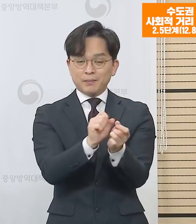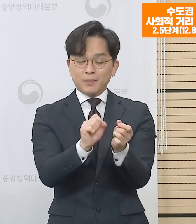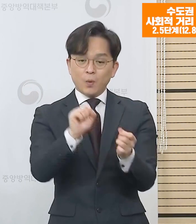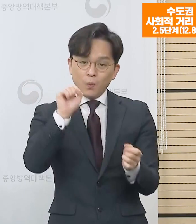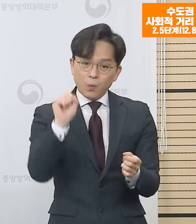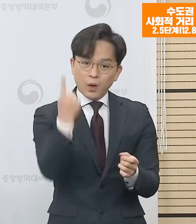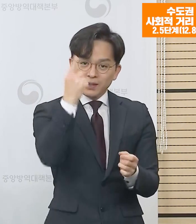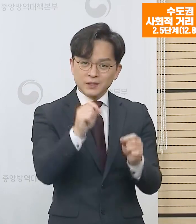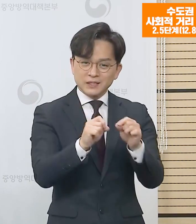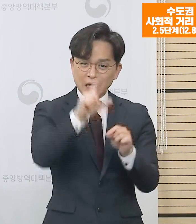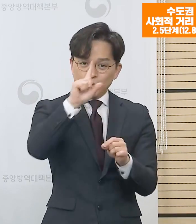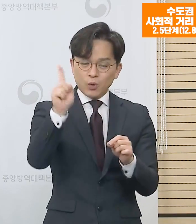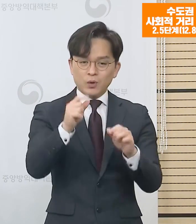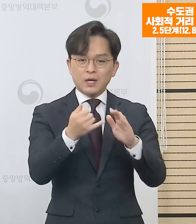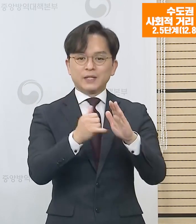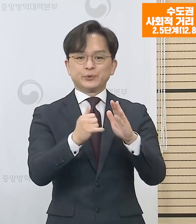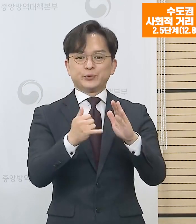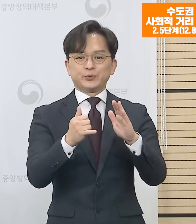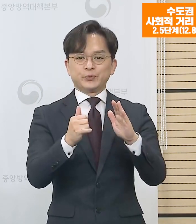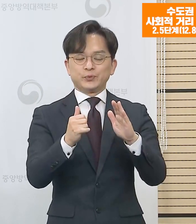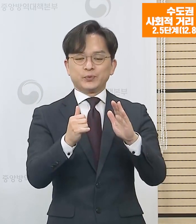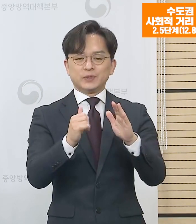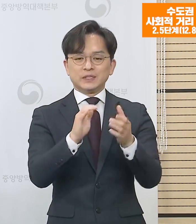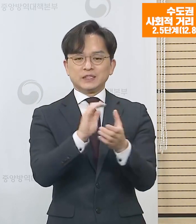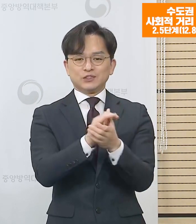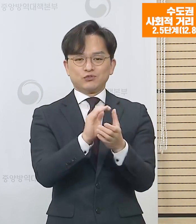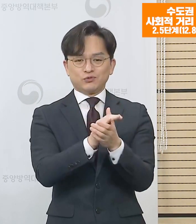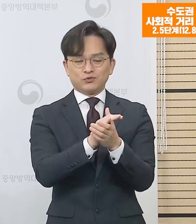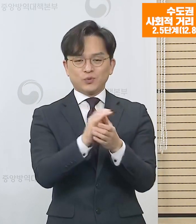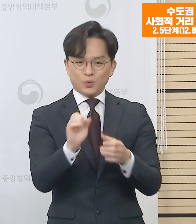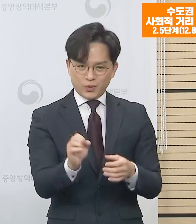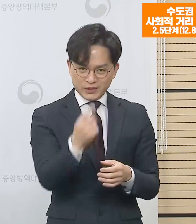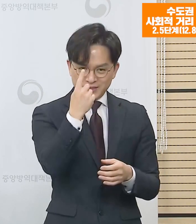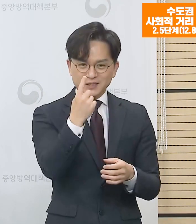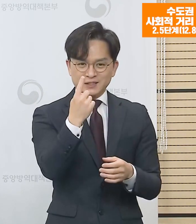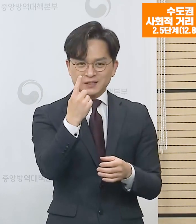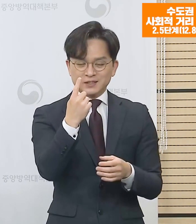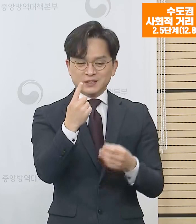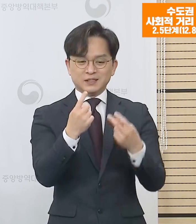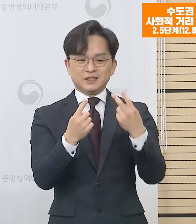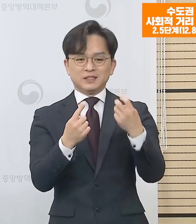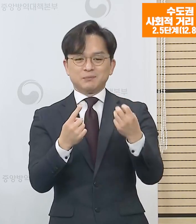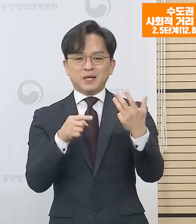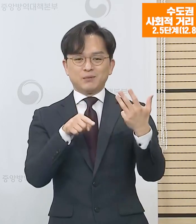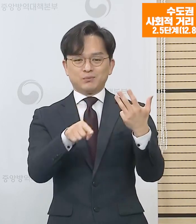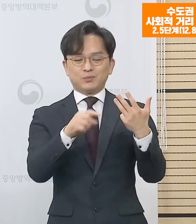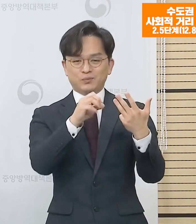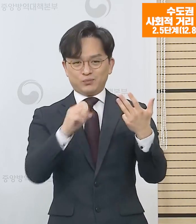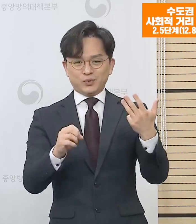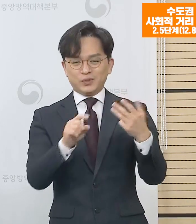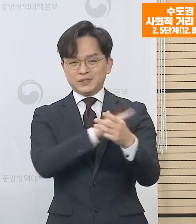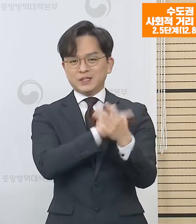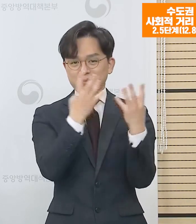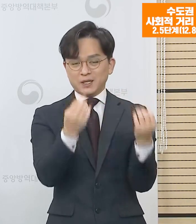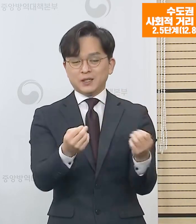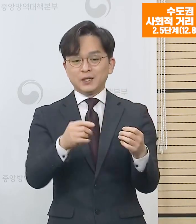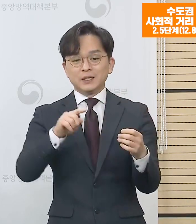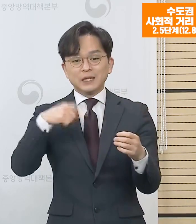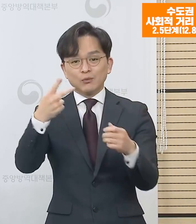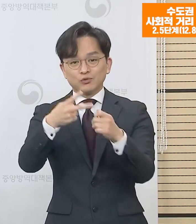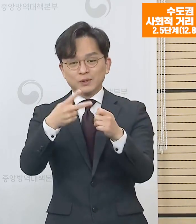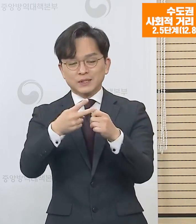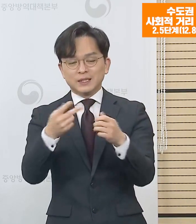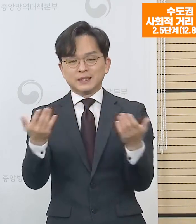경로가 가족, 지인 간의 모임이 21.8%로 많았습니다. 그 다음으로는 직장 내